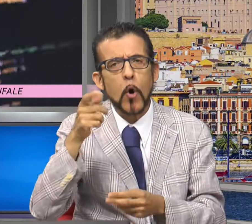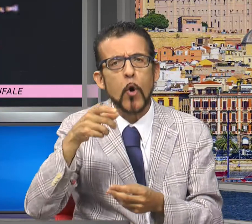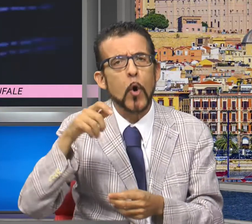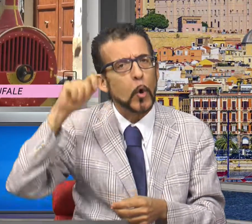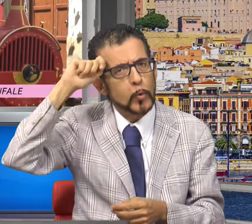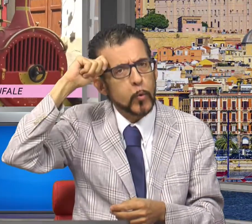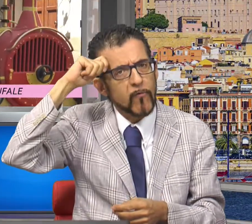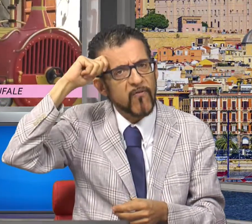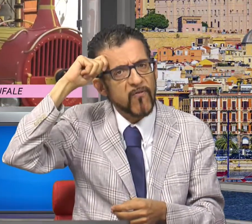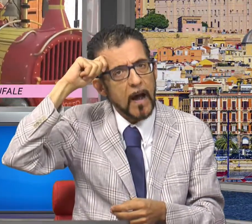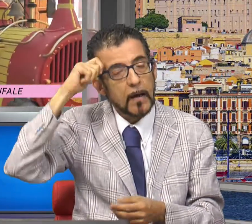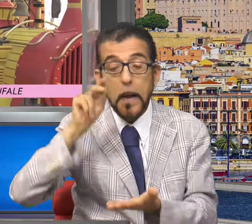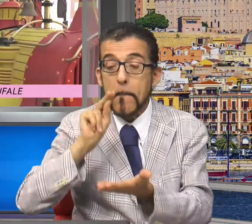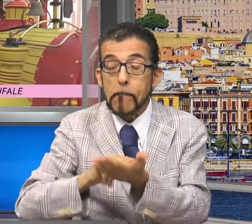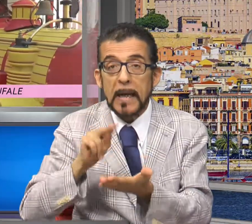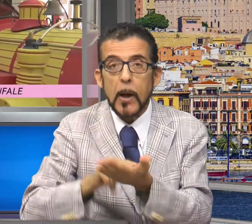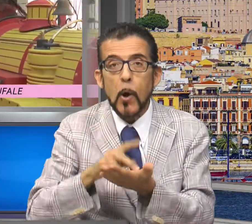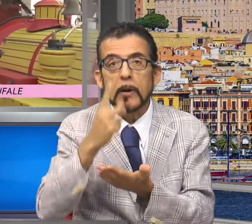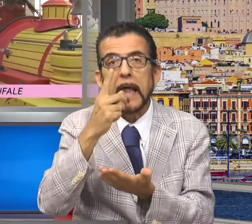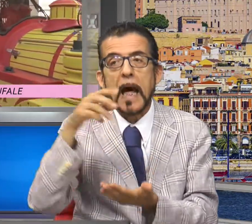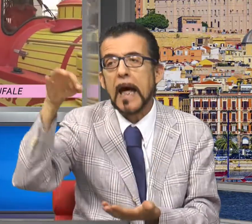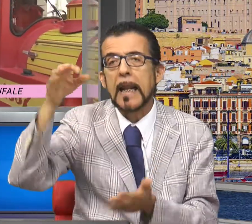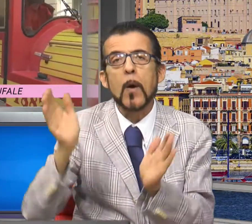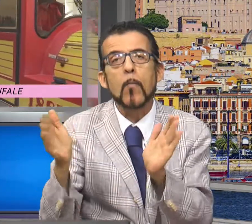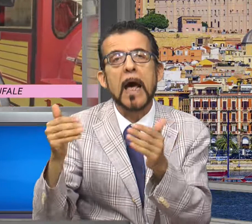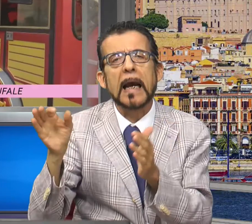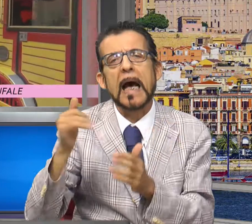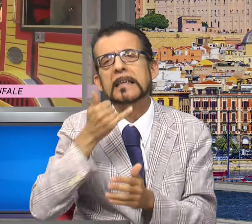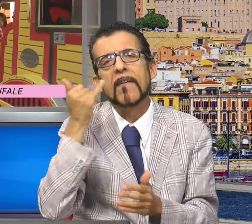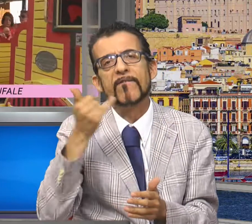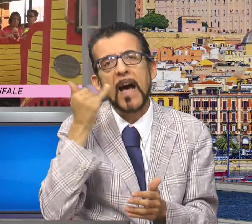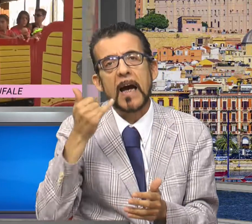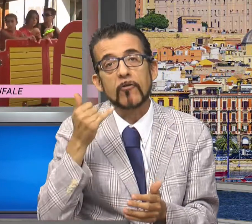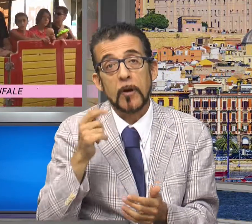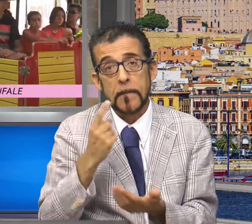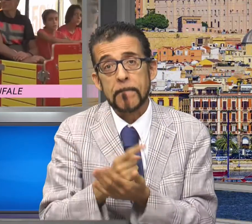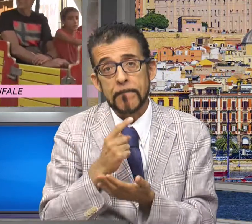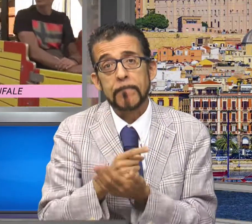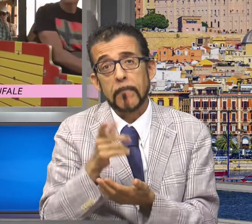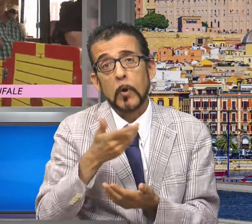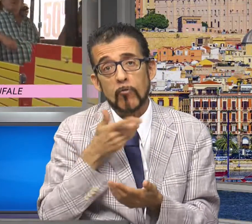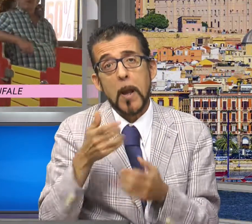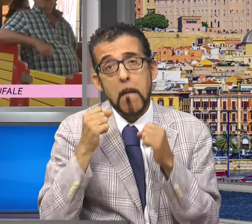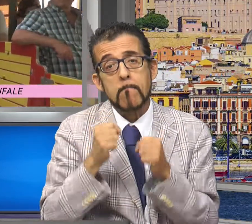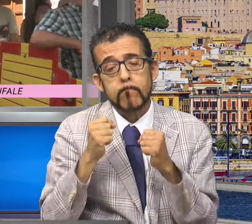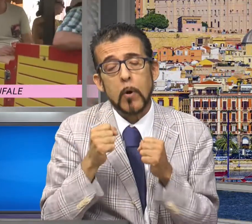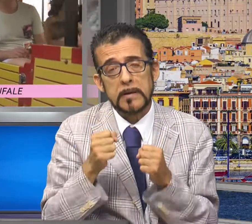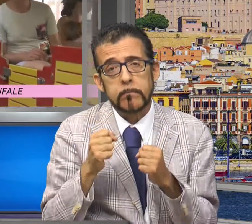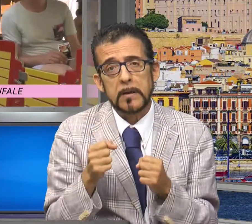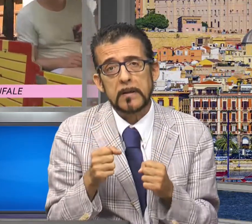prenotare online un alloggio per le vacanze è facile, bisogna però fare i conti con la possibilità di imbattersi in tentativi